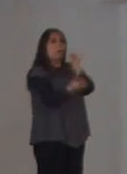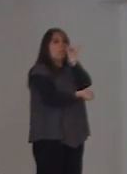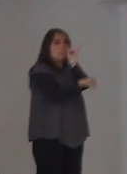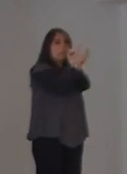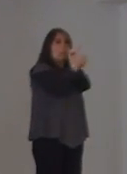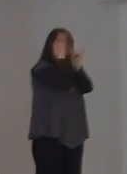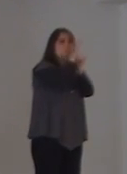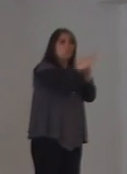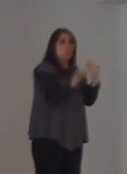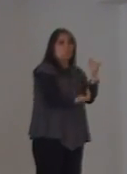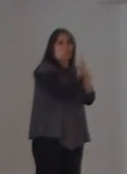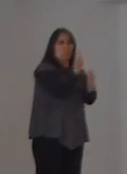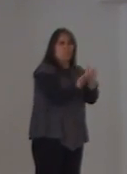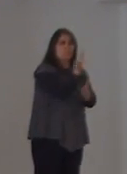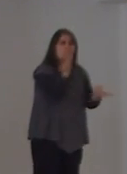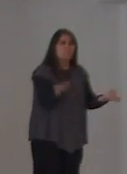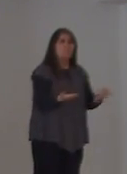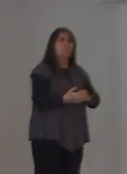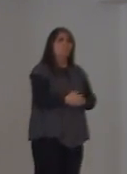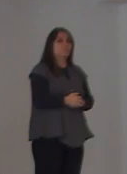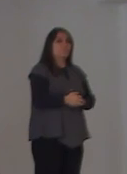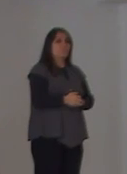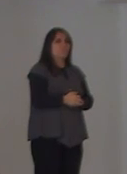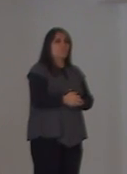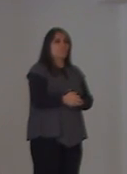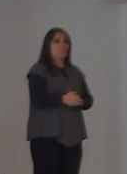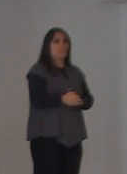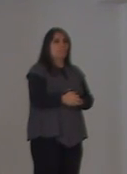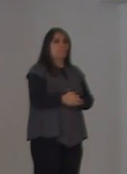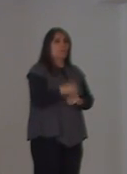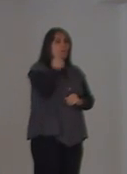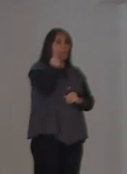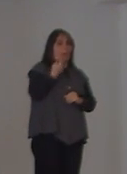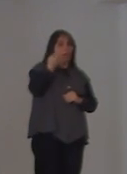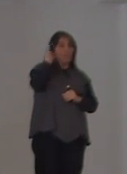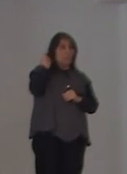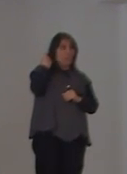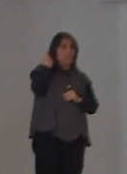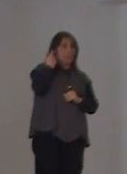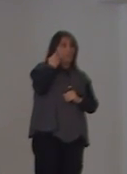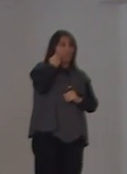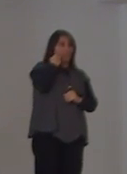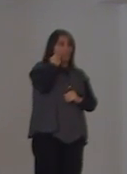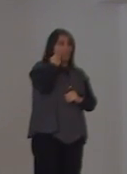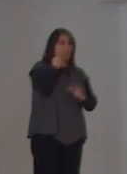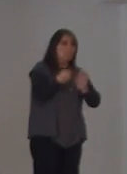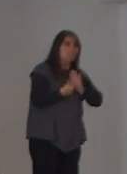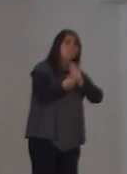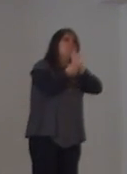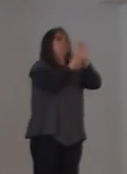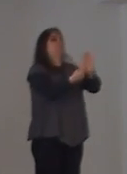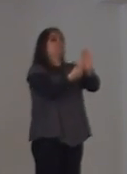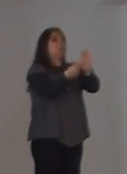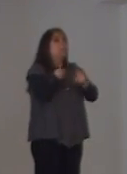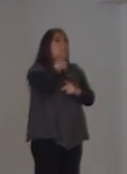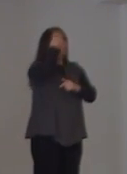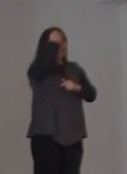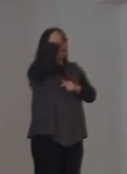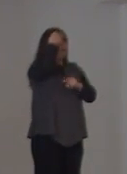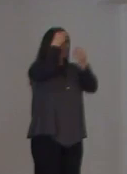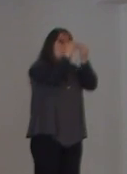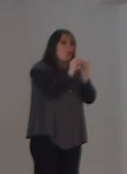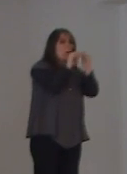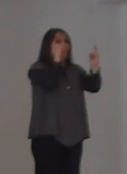modernas, por decirlo de alguna manera, y aquí desde el día de ayer nos ha venido invitando a pensarnos otras miradas y